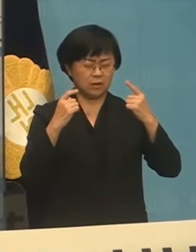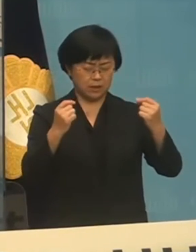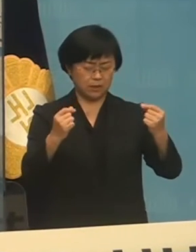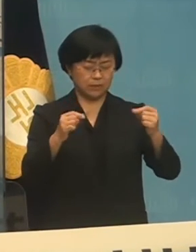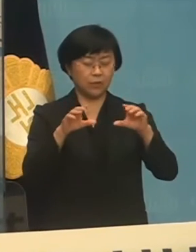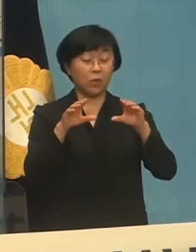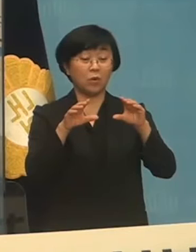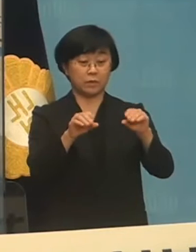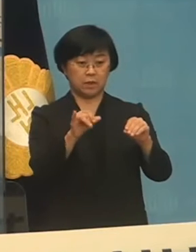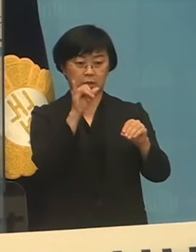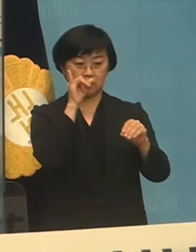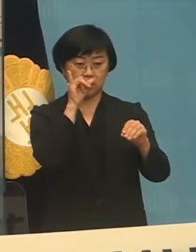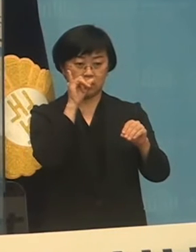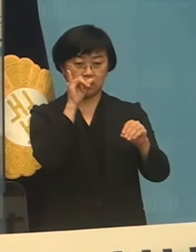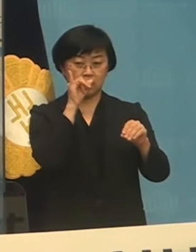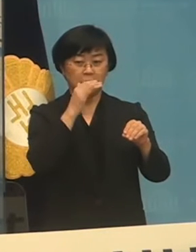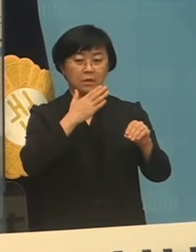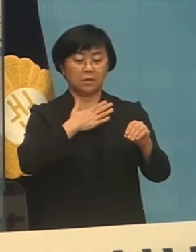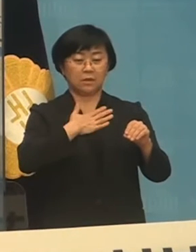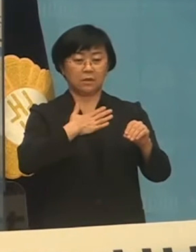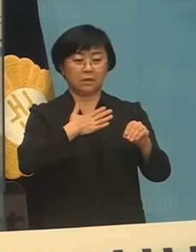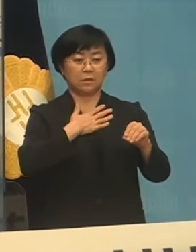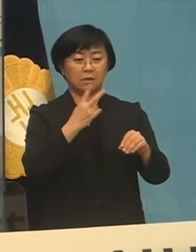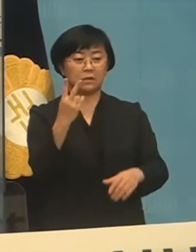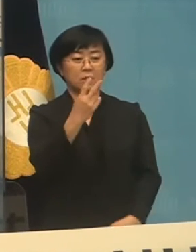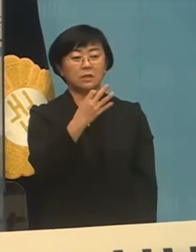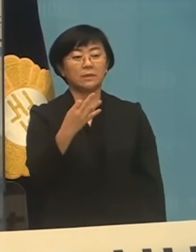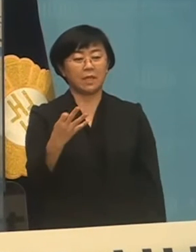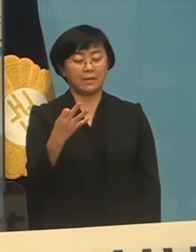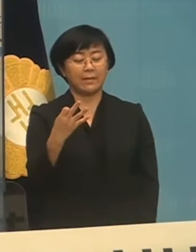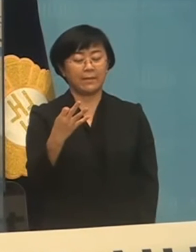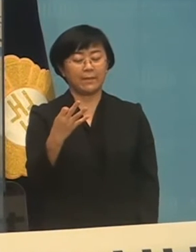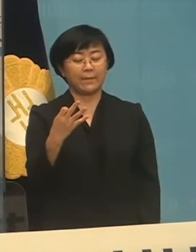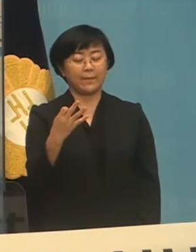그대로입니다. 마치 제가 2024년